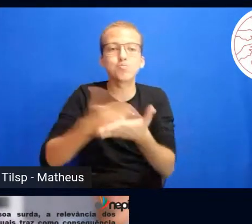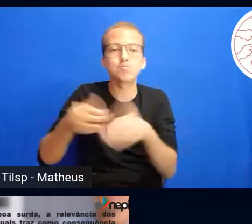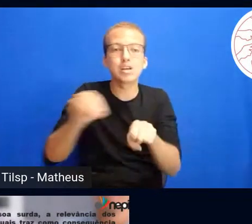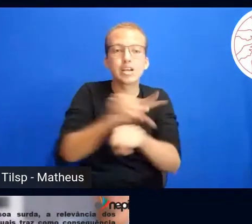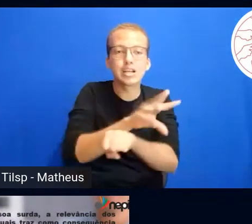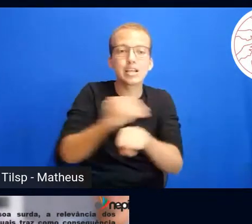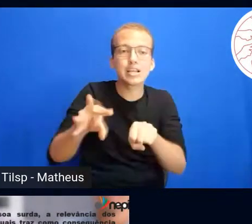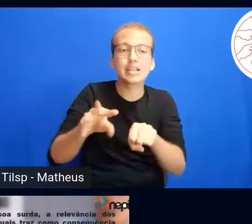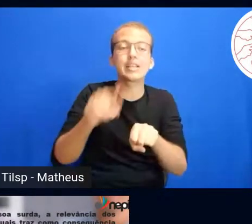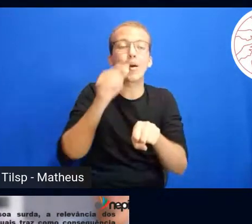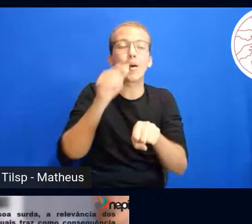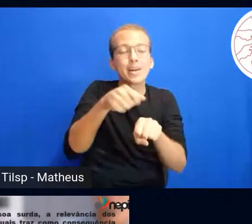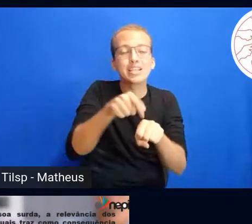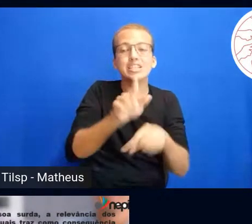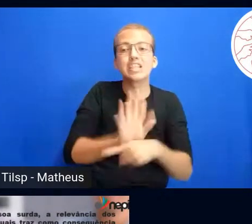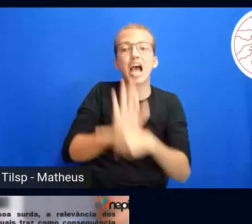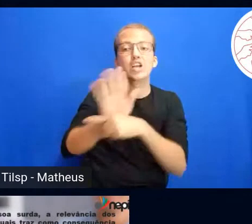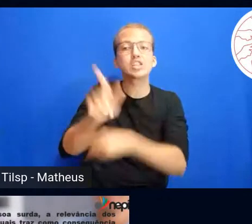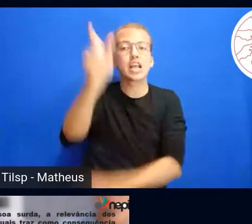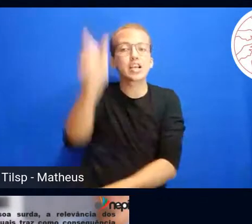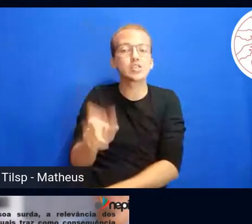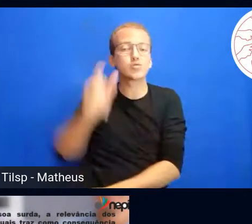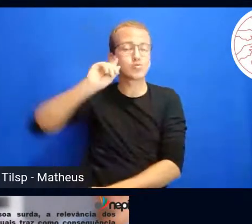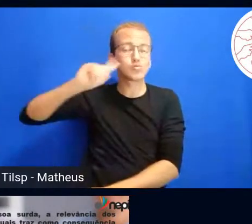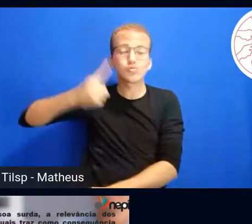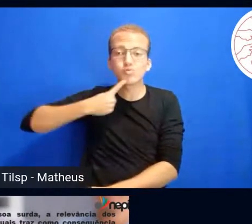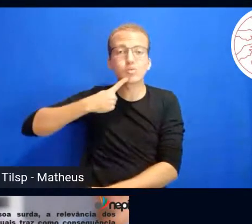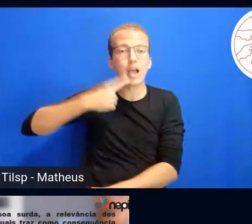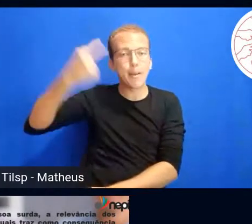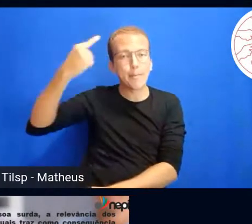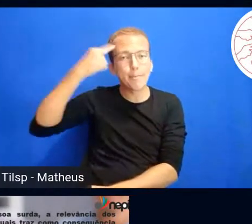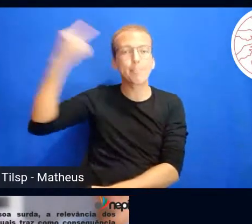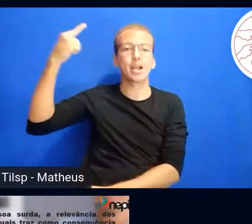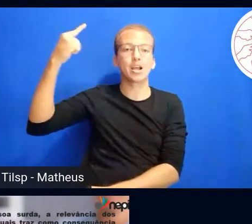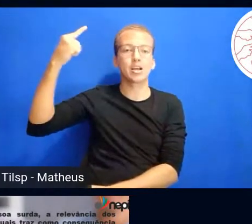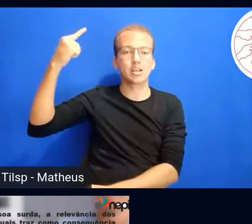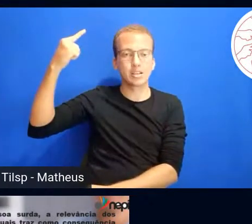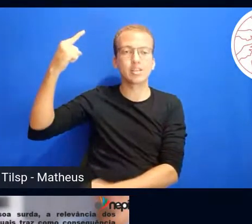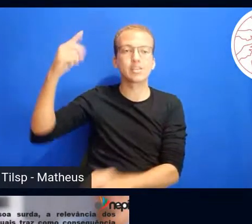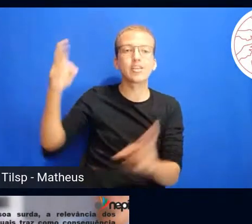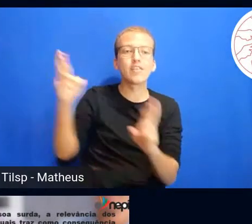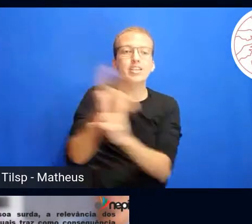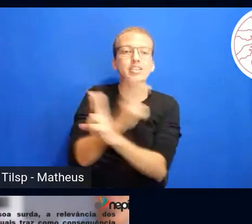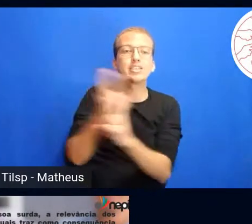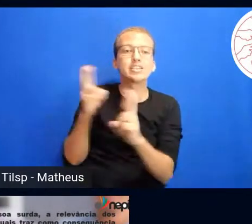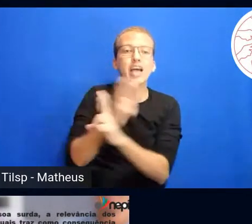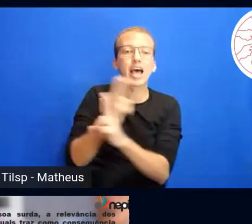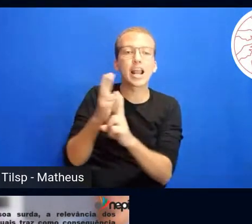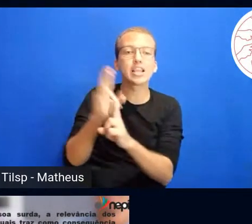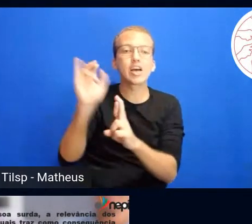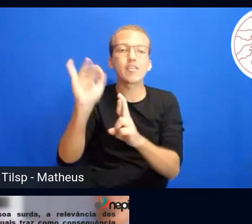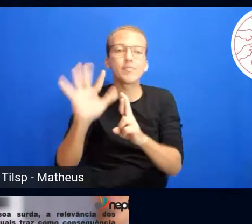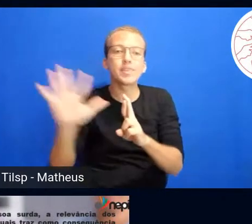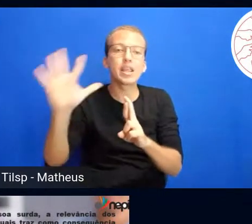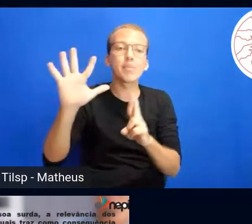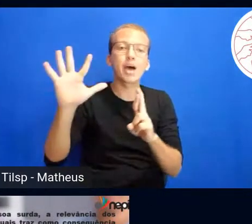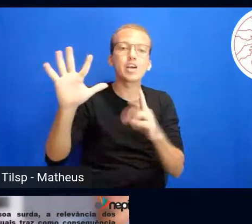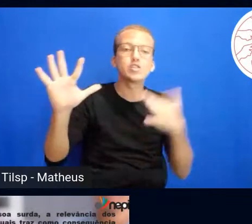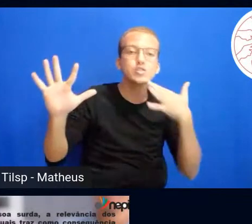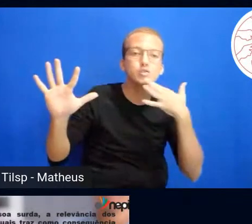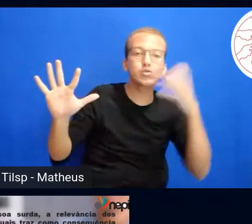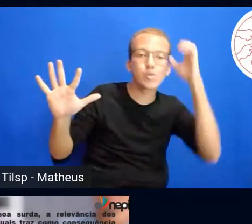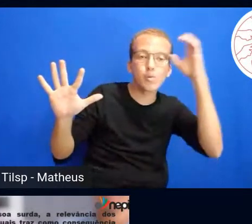expressiva até que ele chegue a eh organizar esse pensamento. Então, não basta expor-los a um ambiente de